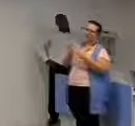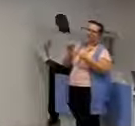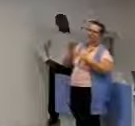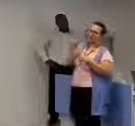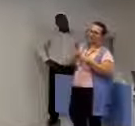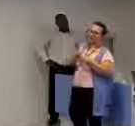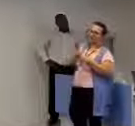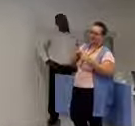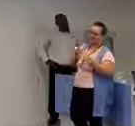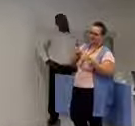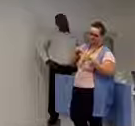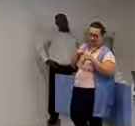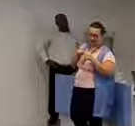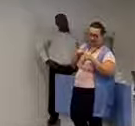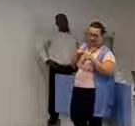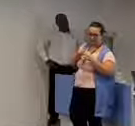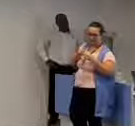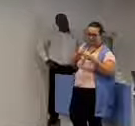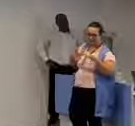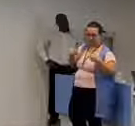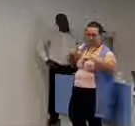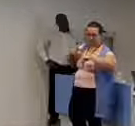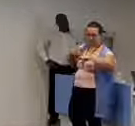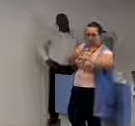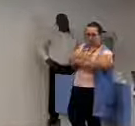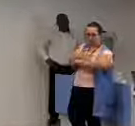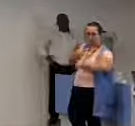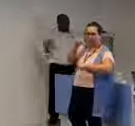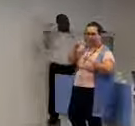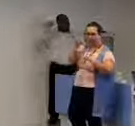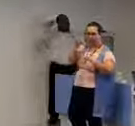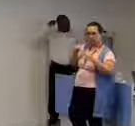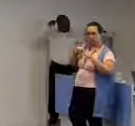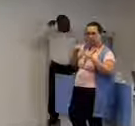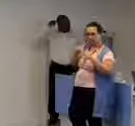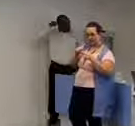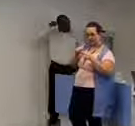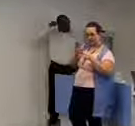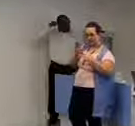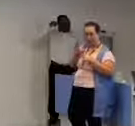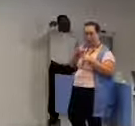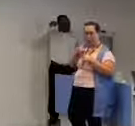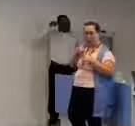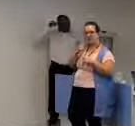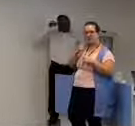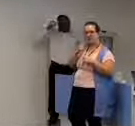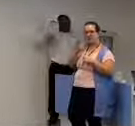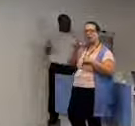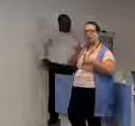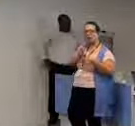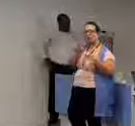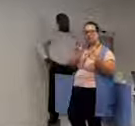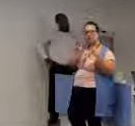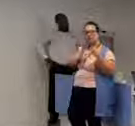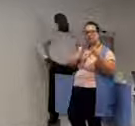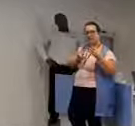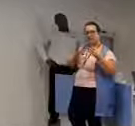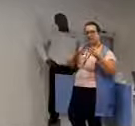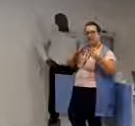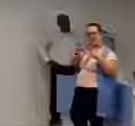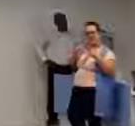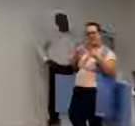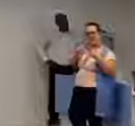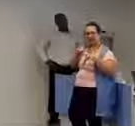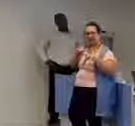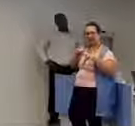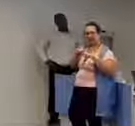fundido, já no pré-fundido, ter lá a usinagem integrada, só que ele tem a máquina de 3 eixos. Aí ele fica usinando aquela